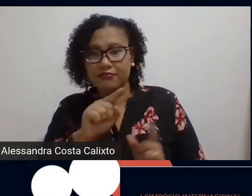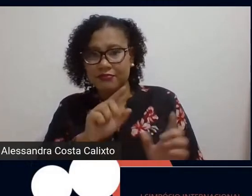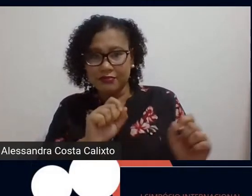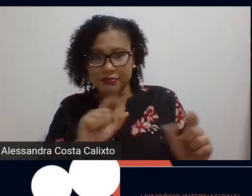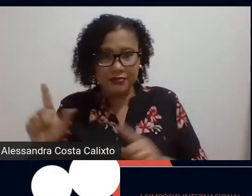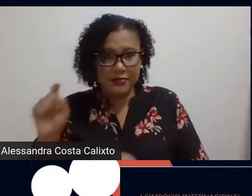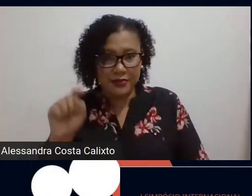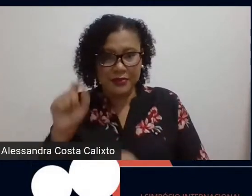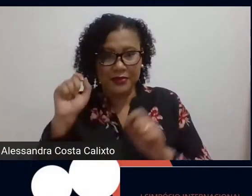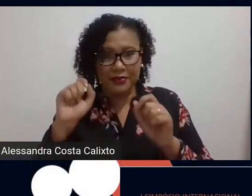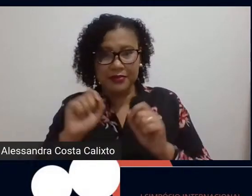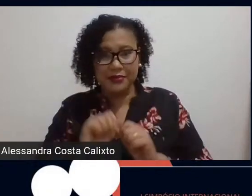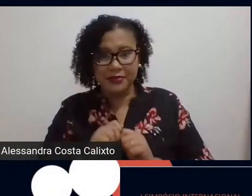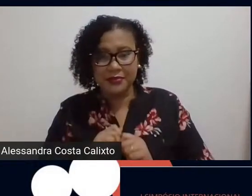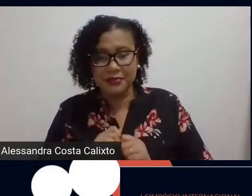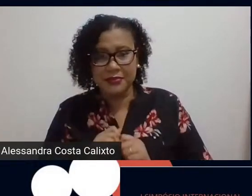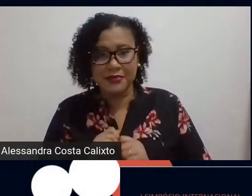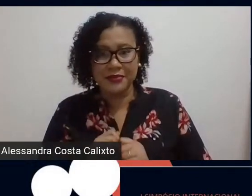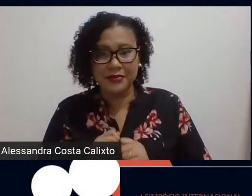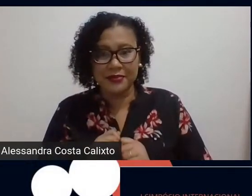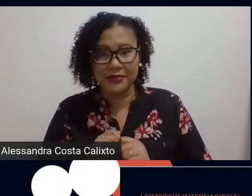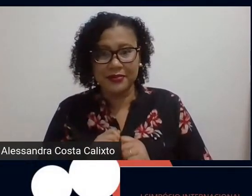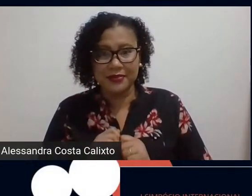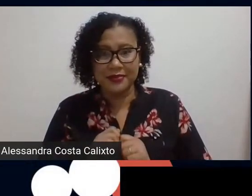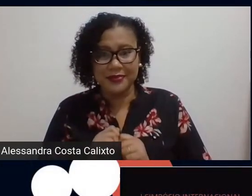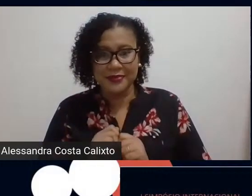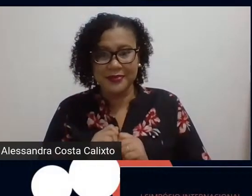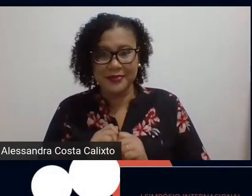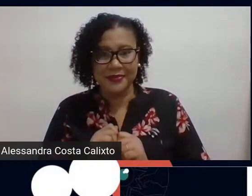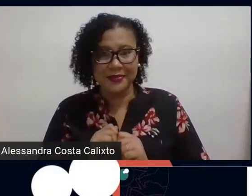dele. Pode passar pro próximo slide.